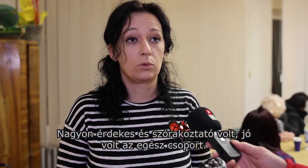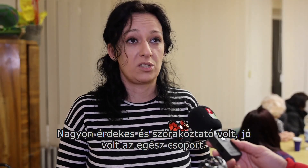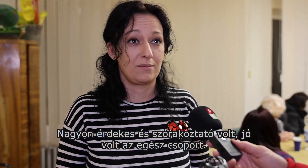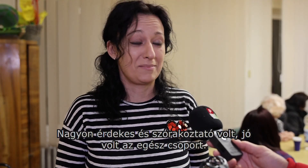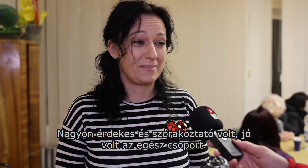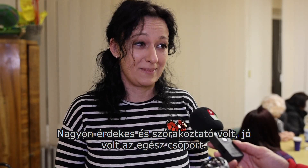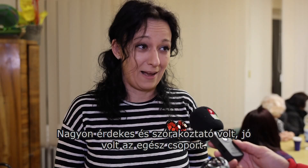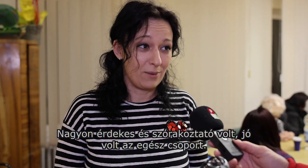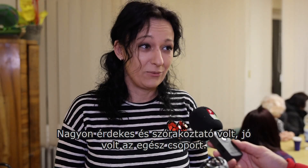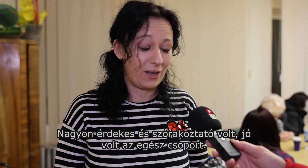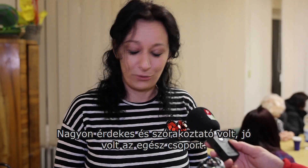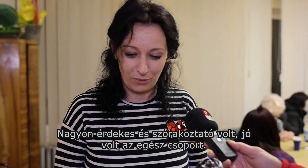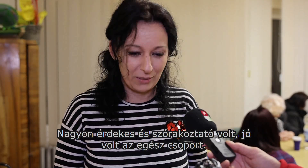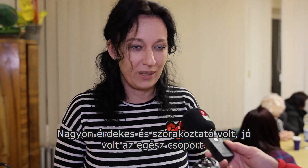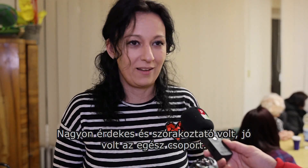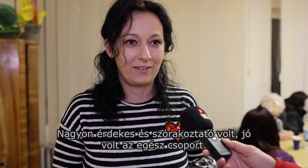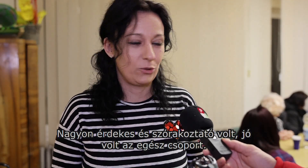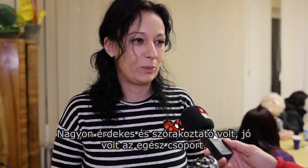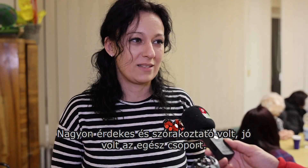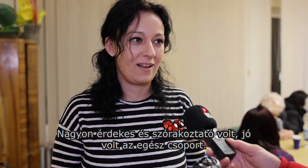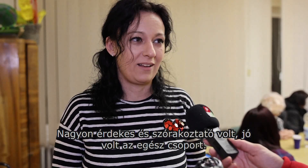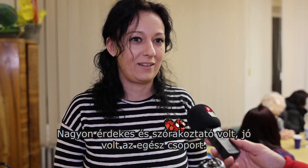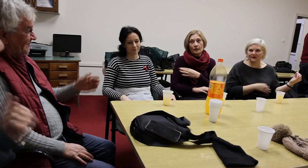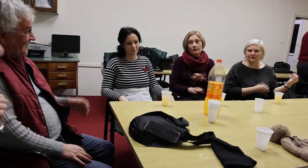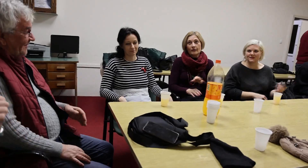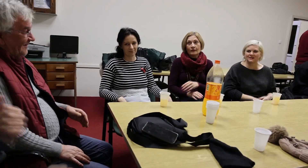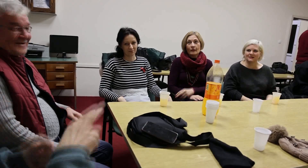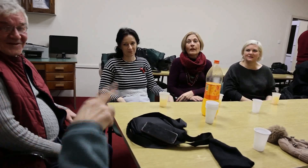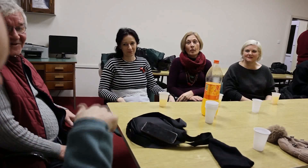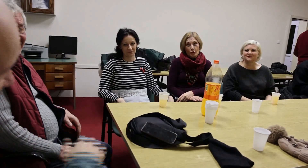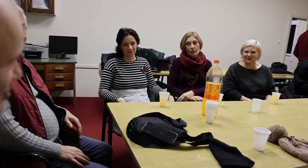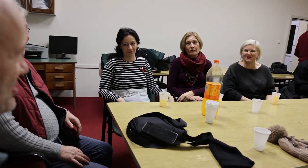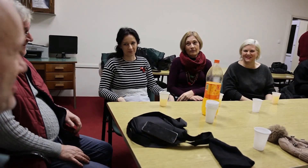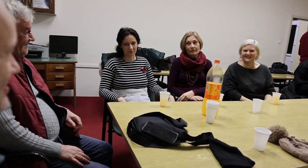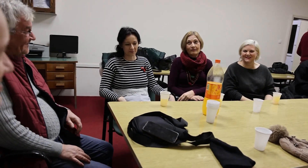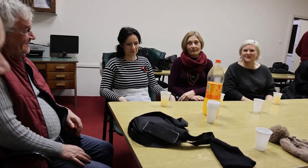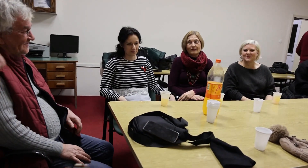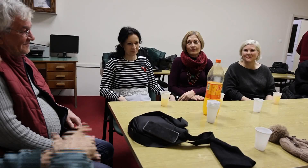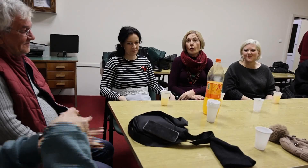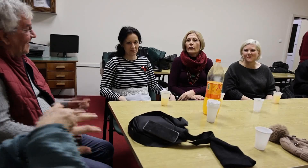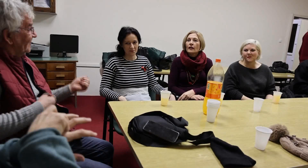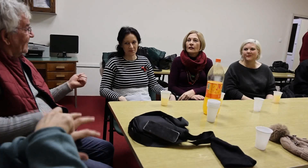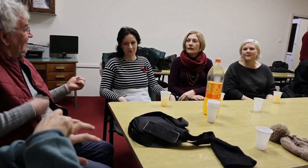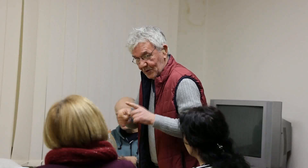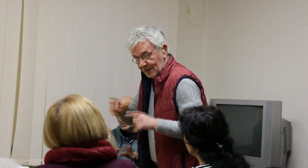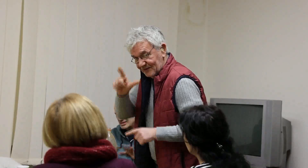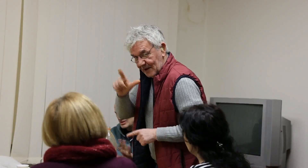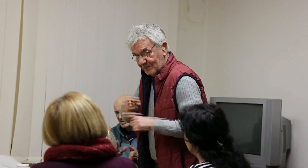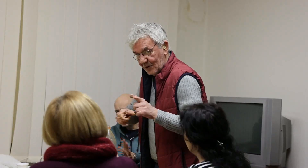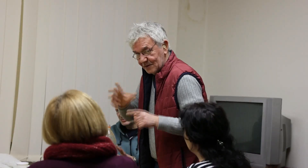re zabavnoo dobra bila grupa cela hó rendszeresen öszejönnek társalogni a harmadik